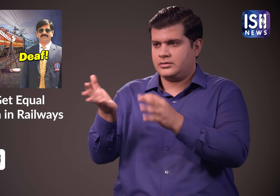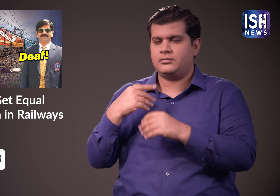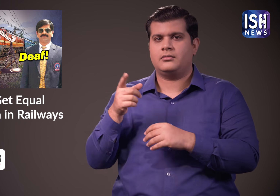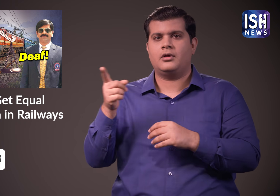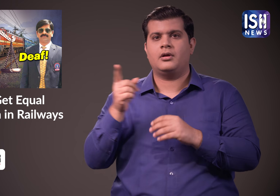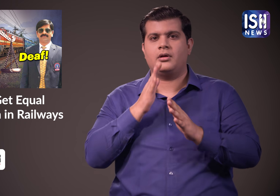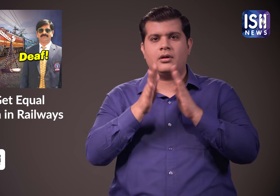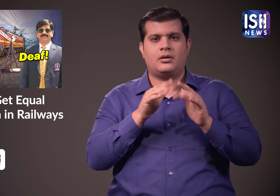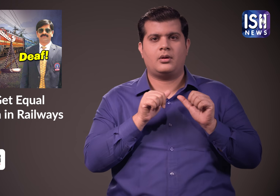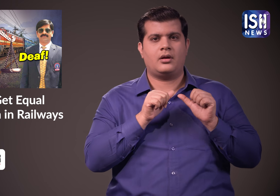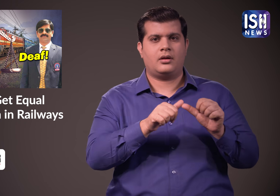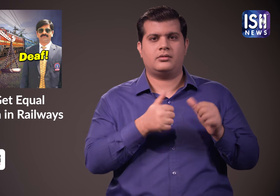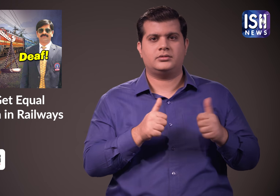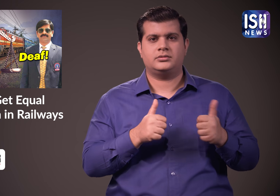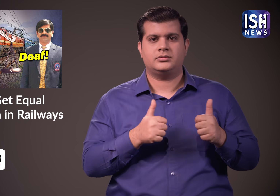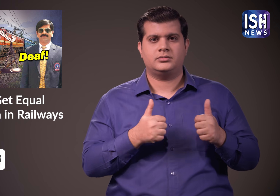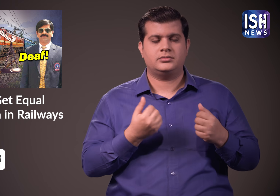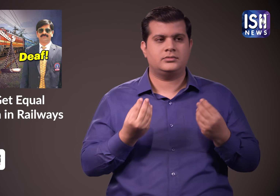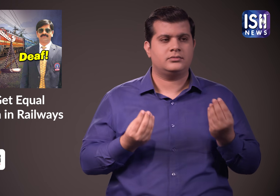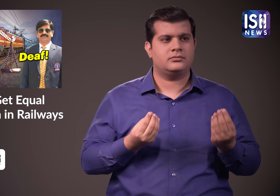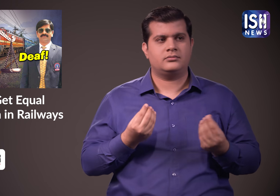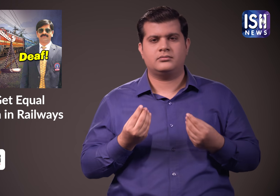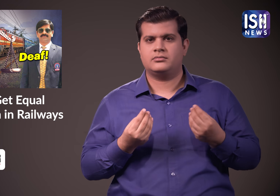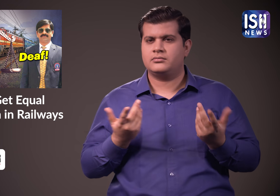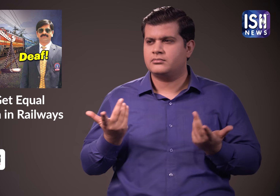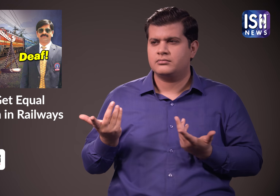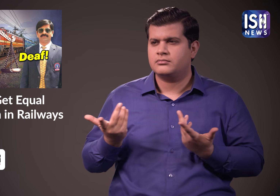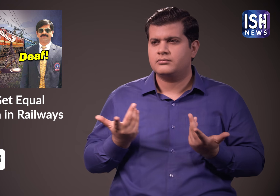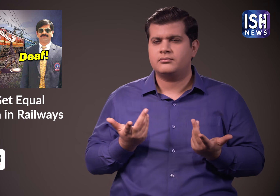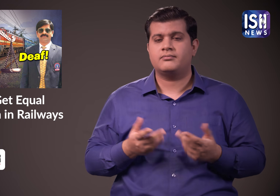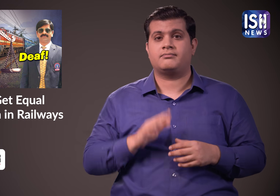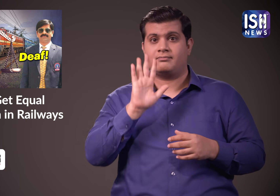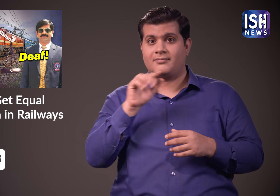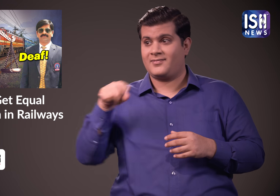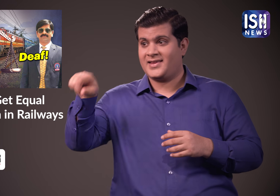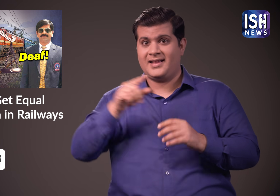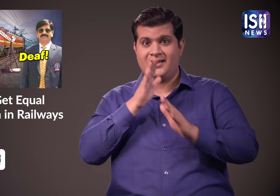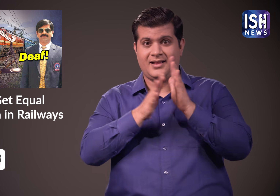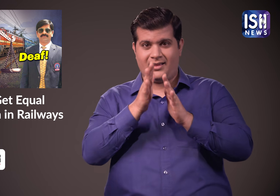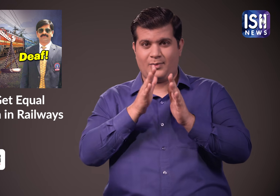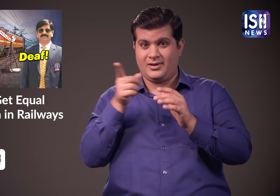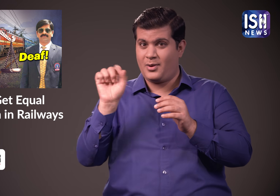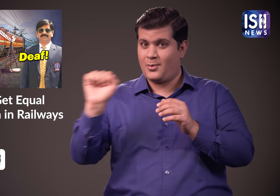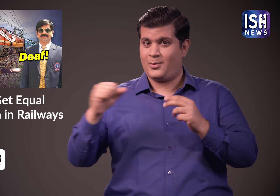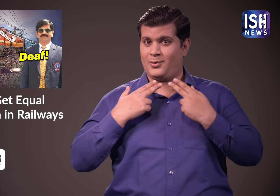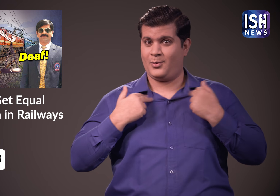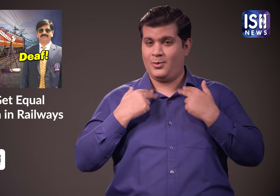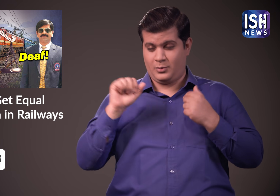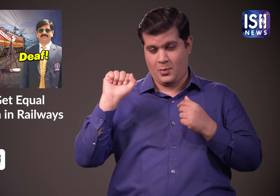तो railway कोई ठोस जवाब नहीं दे सका। railway का प्रतिनिदित्व करने वाले वकील ने कहा